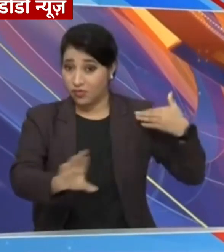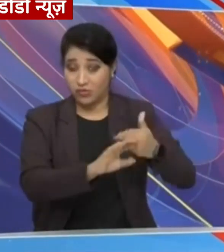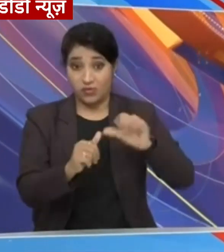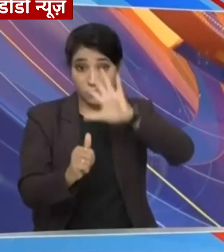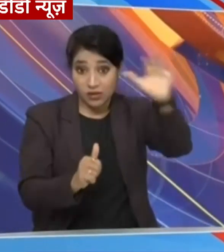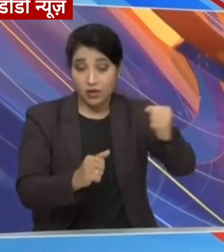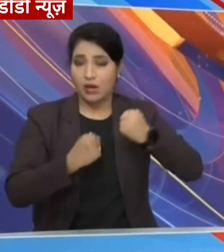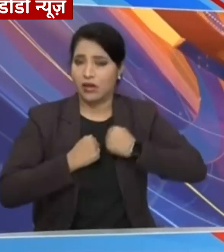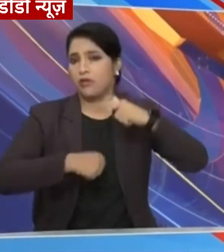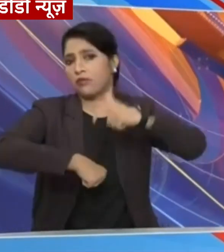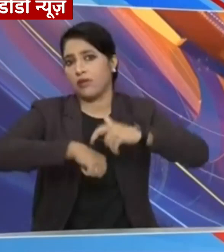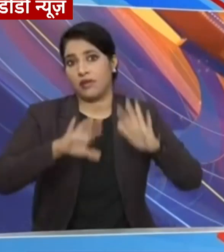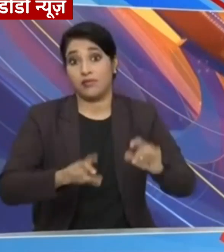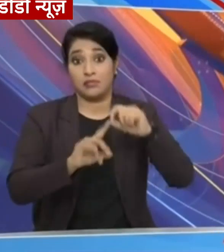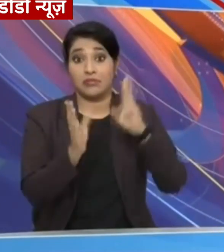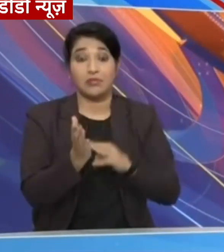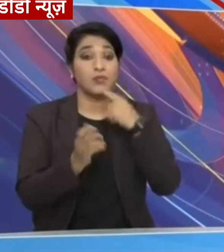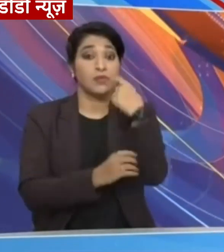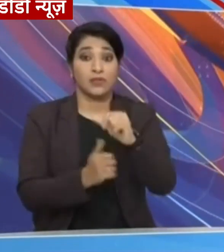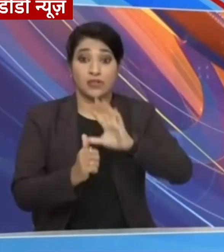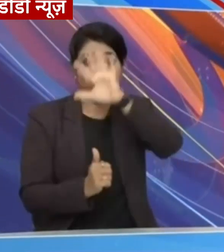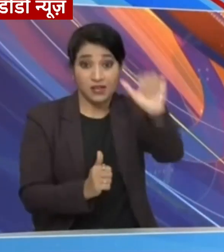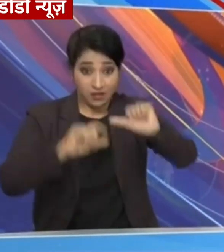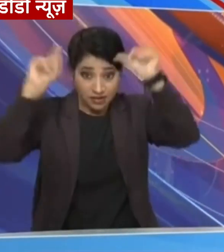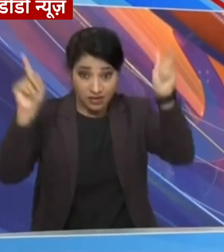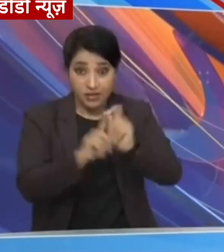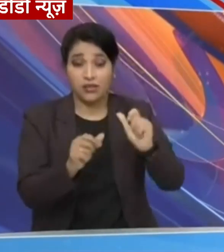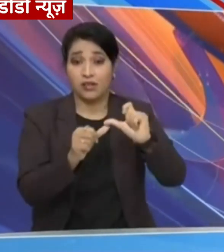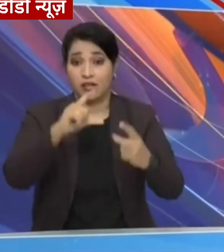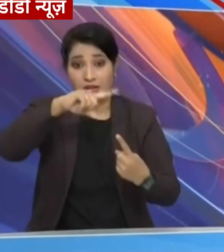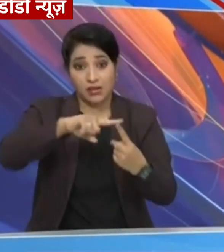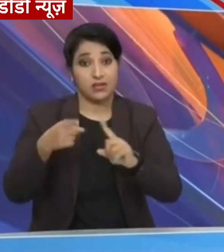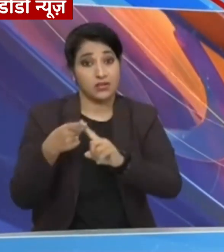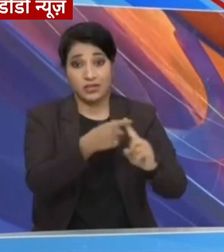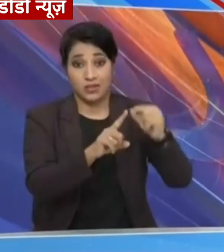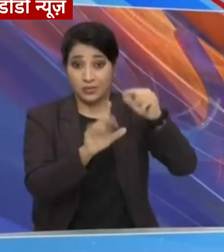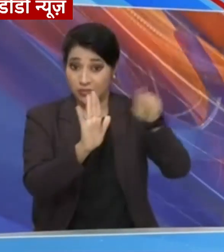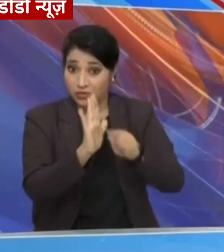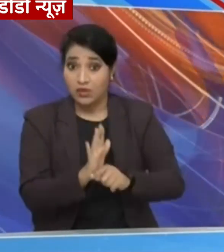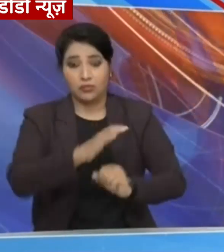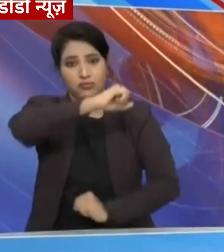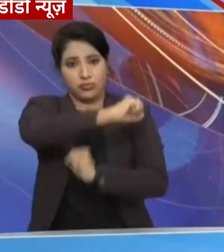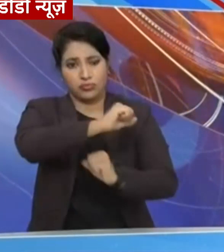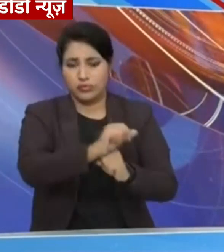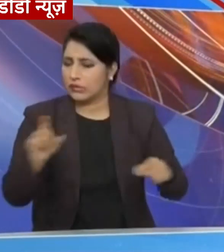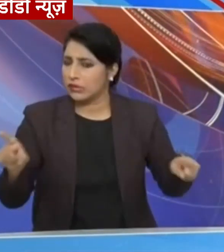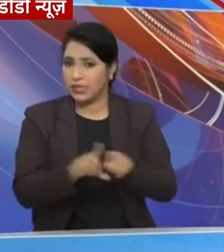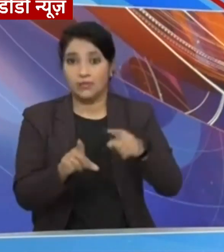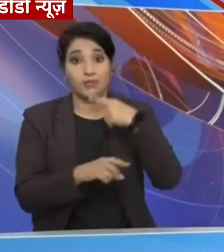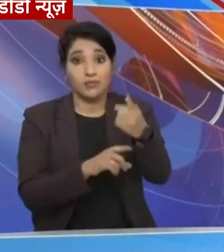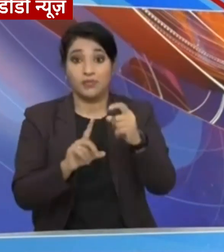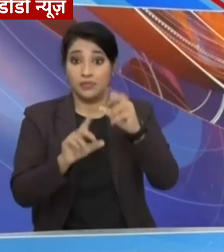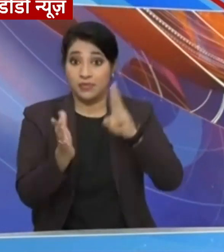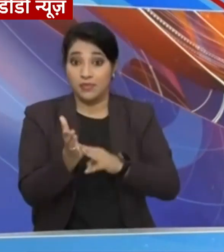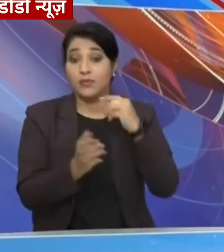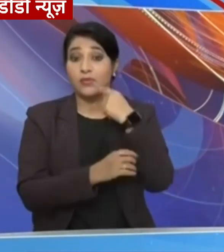हम सबकी सदी है। प्रधानमंत्री ने कहा कि आसियान भारत की एक्ट ईस्ट पॉलिसी का केंद्रीय स्तंभ है। प्रधानमंत्री ने